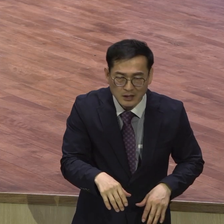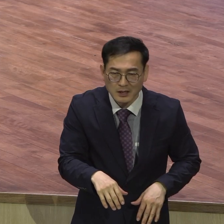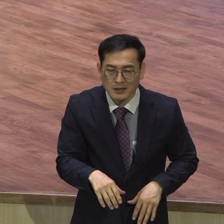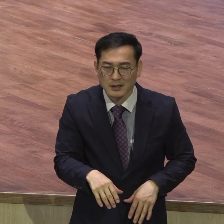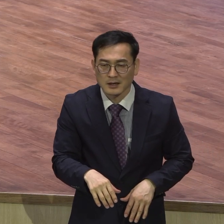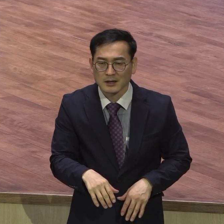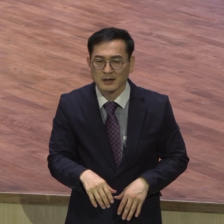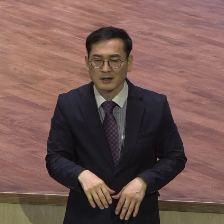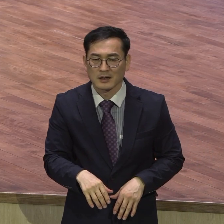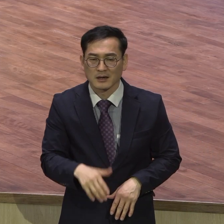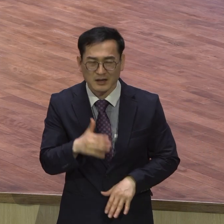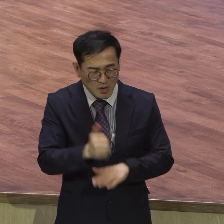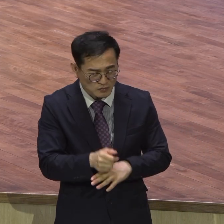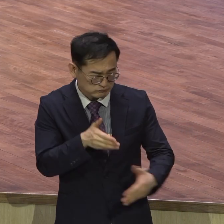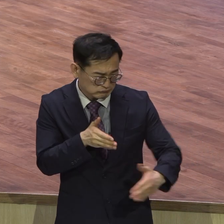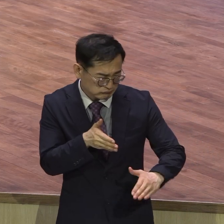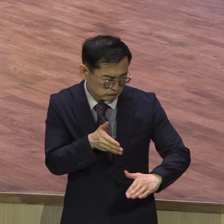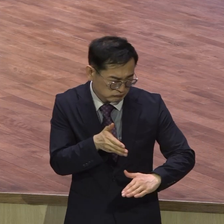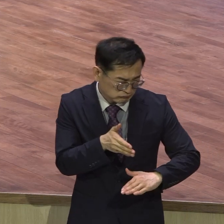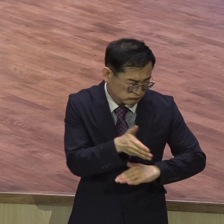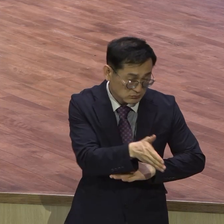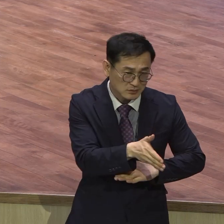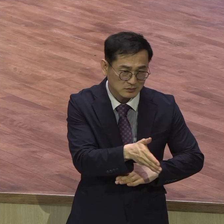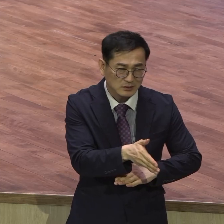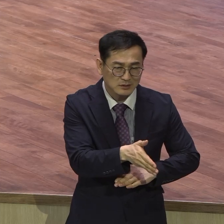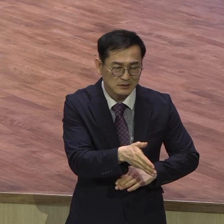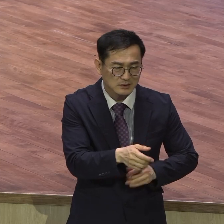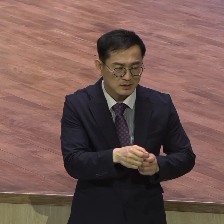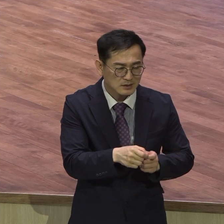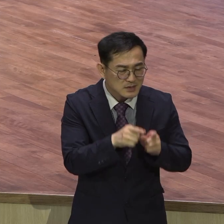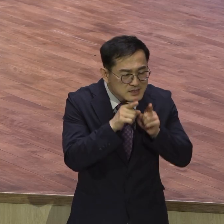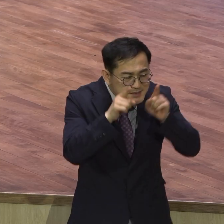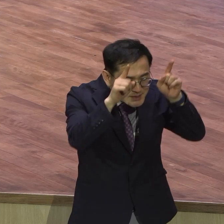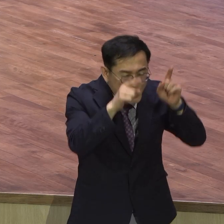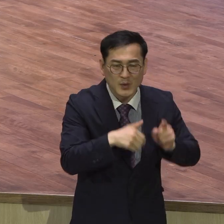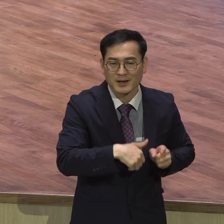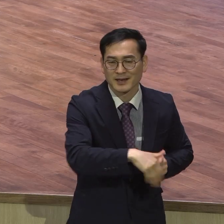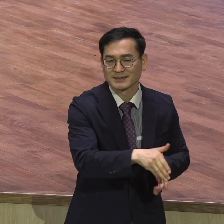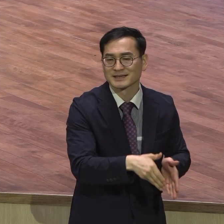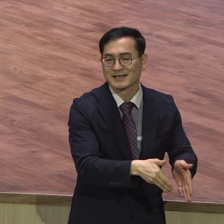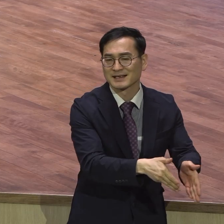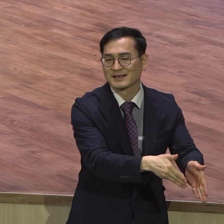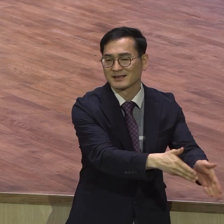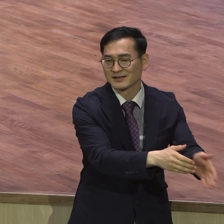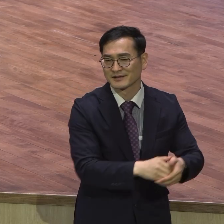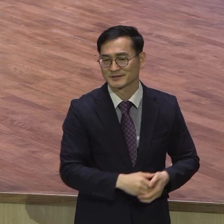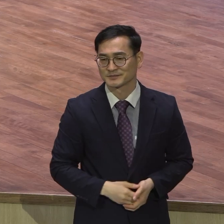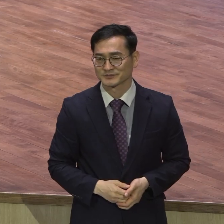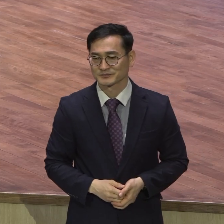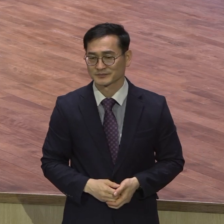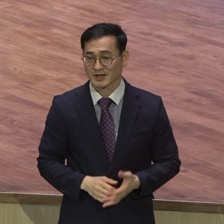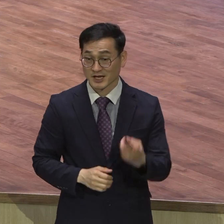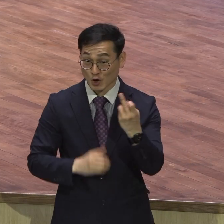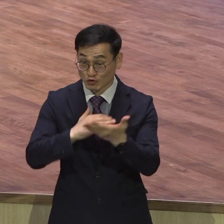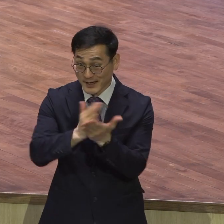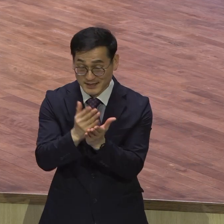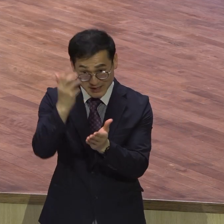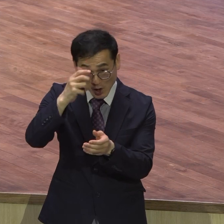영원한 멸망길로 갈 수밖에 없는 불신자들의 상태지요. 열두 가지 영적 문제